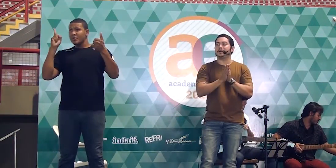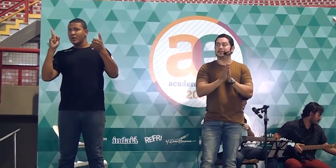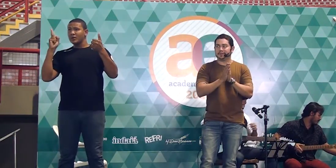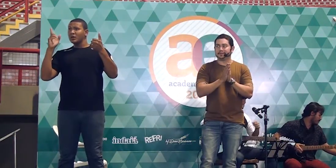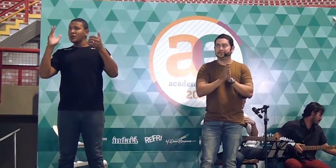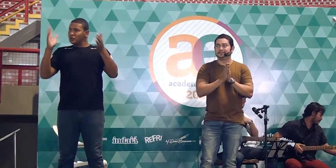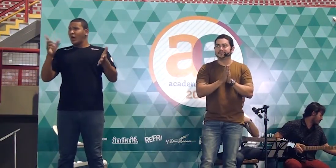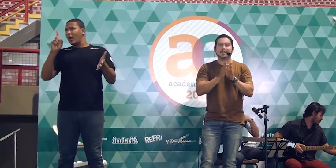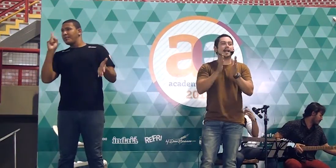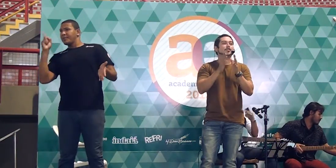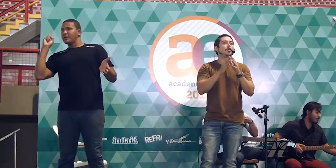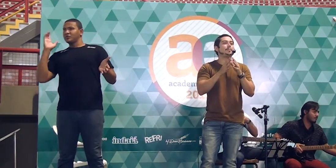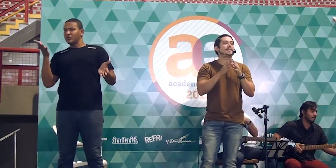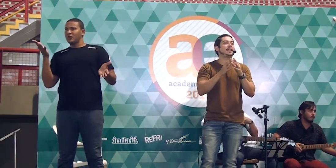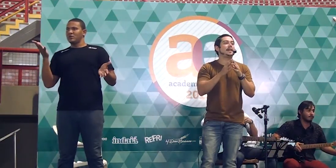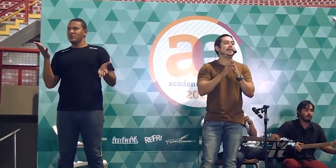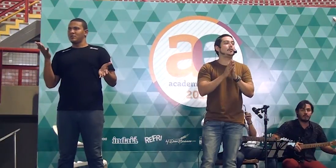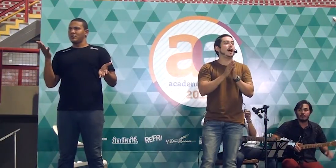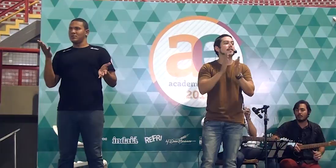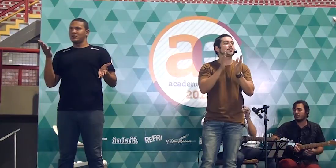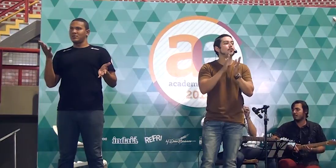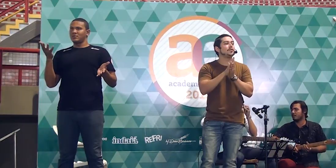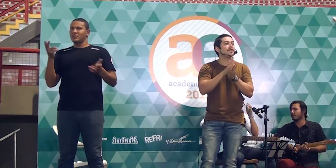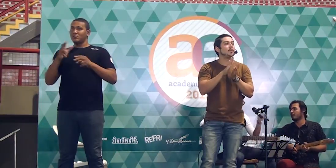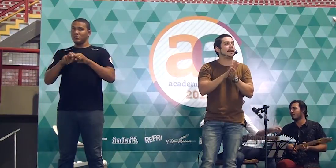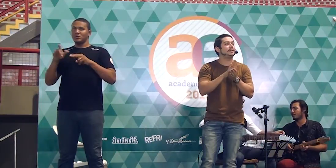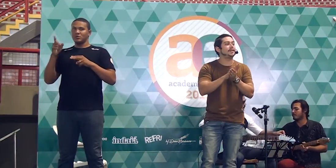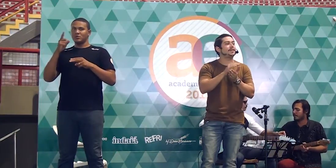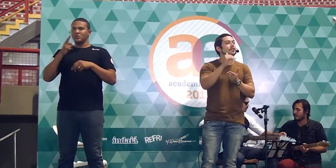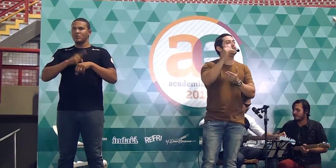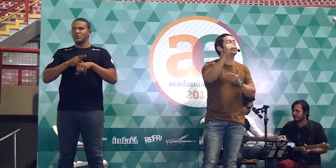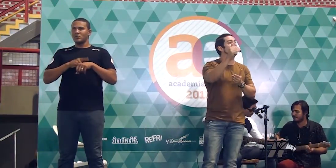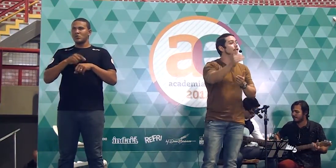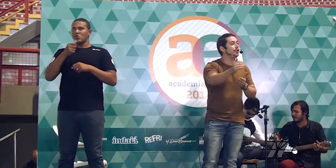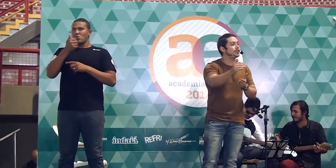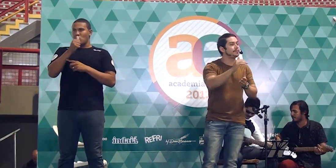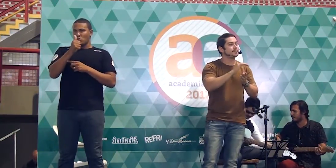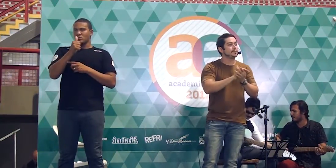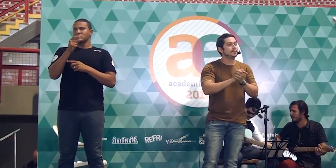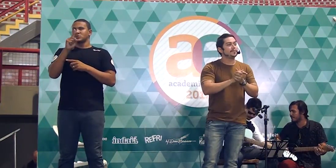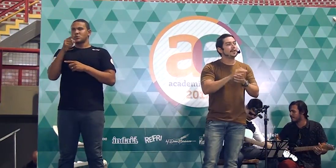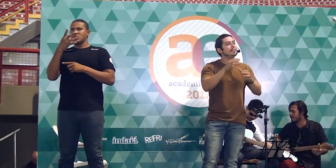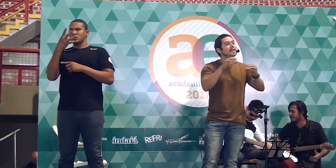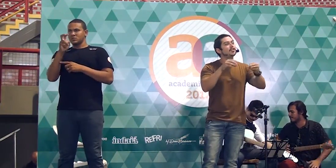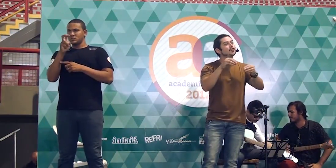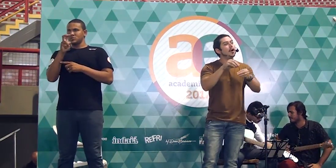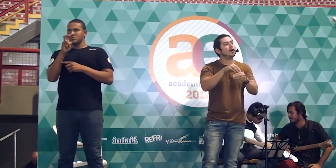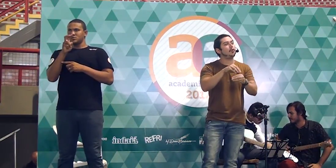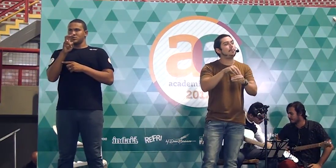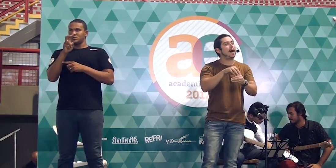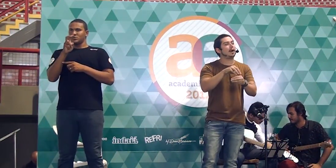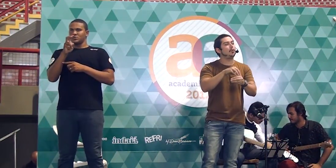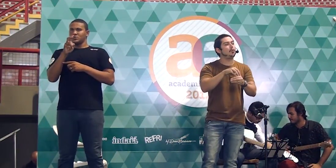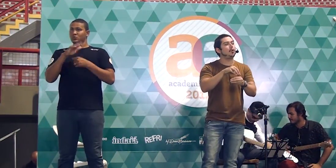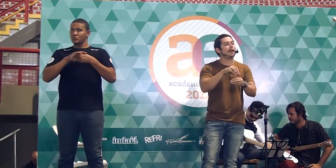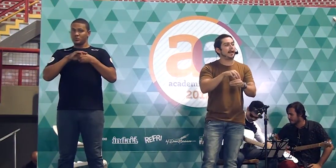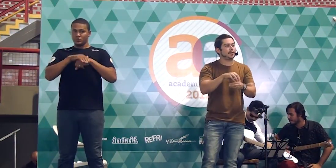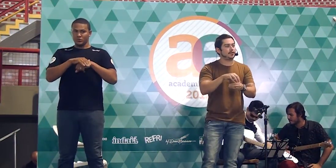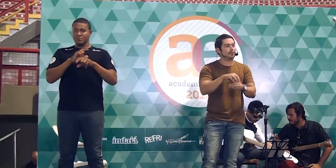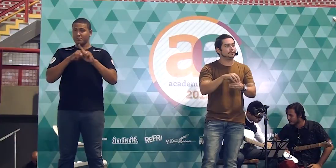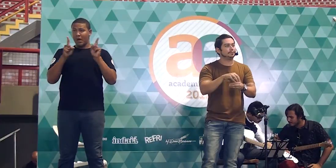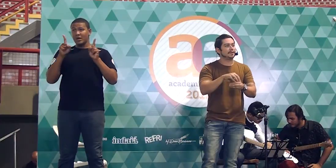dia 1º, entendeu? As tropas saíram às 11h45 da noite, mas só ocuparam